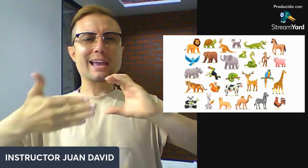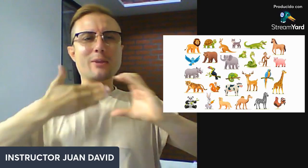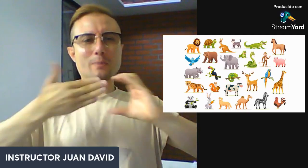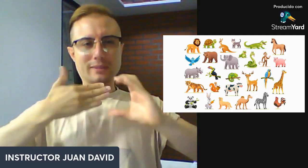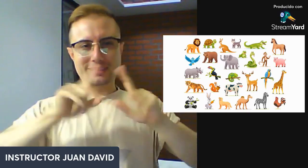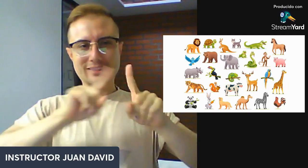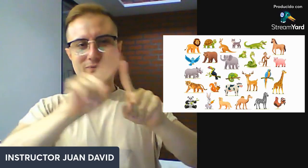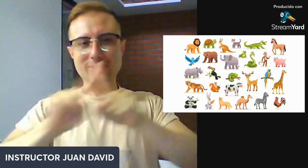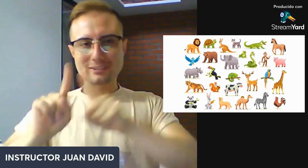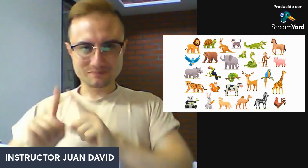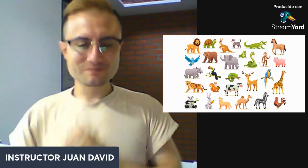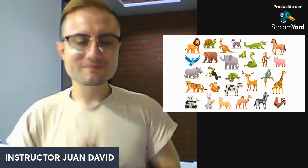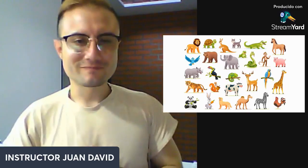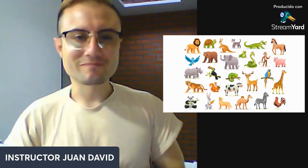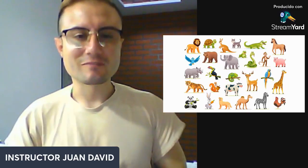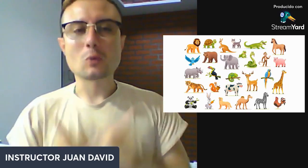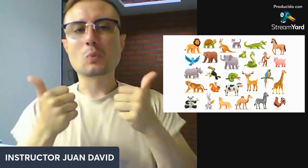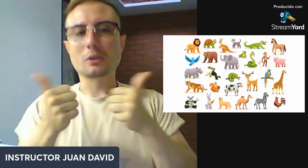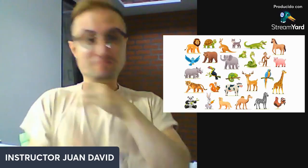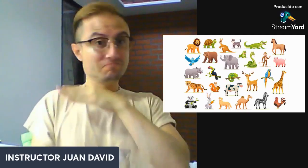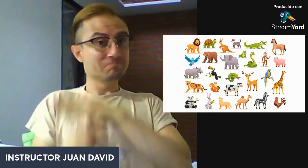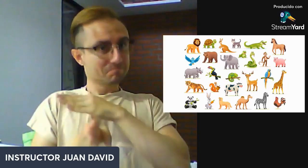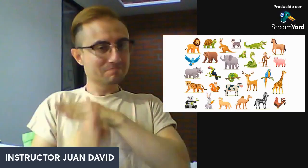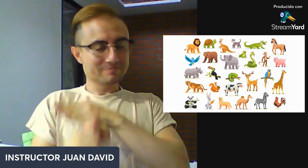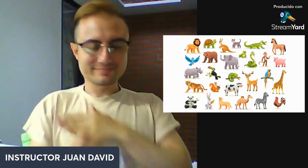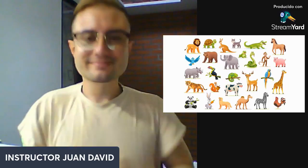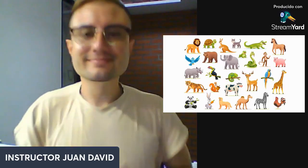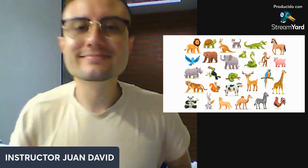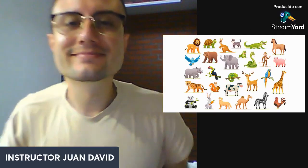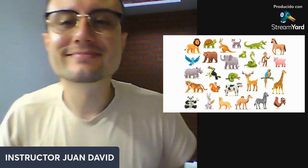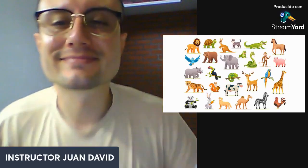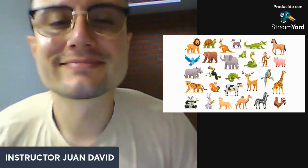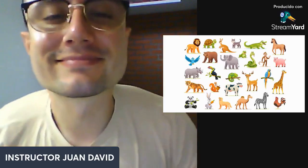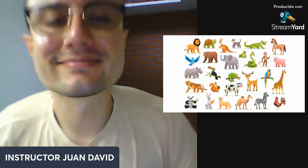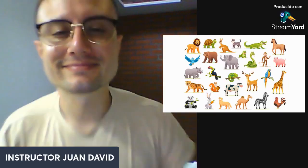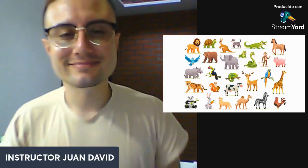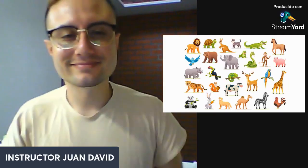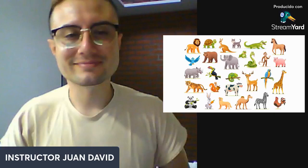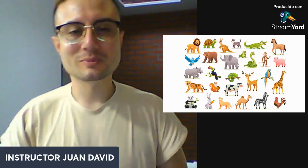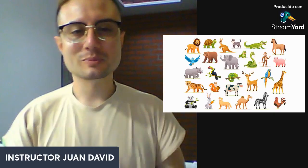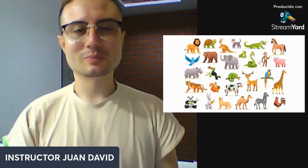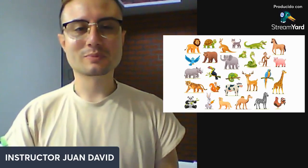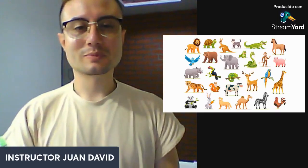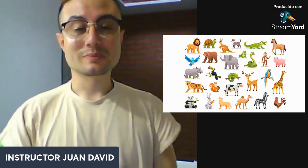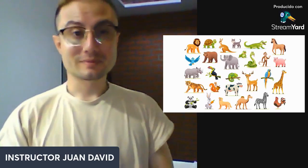yo sé que posiblemente pues el clima nos afecte la conectividad. Entonces voy a continuar.